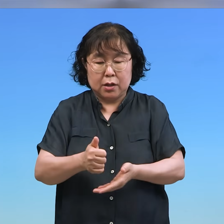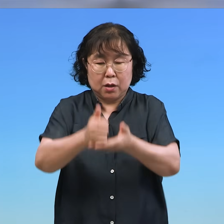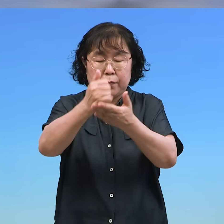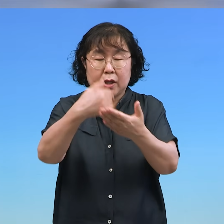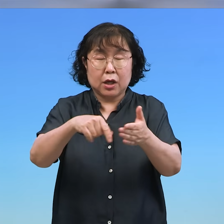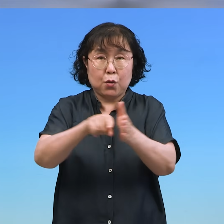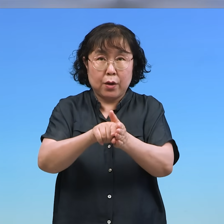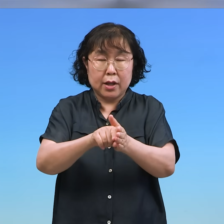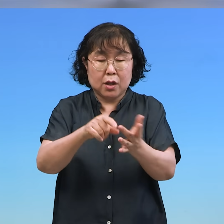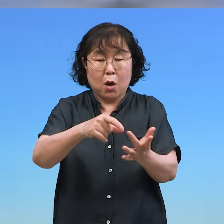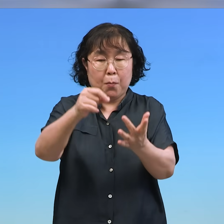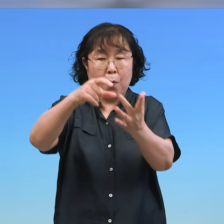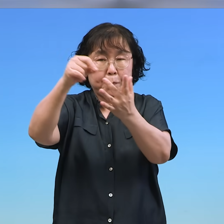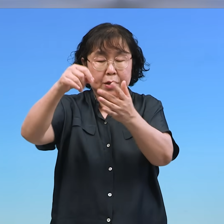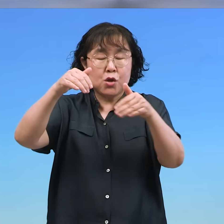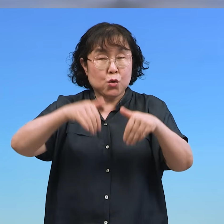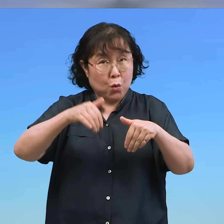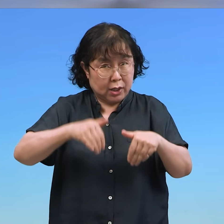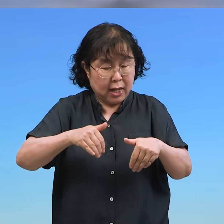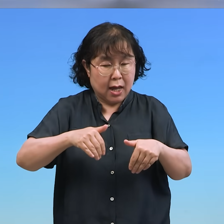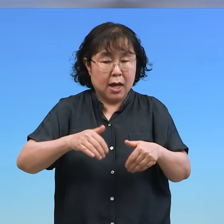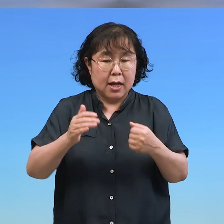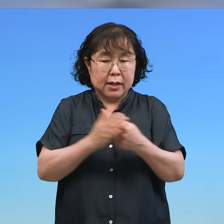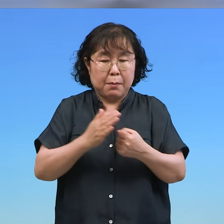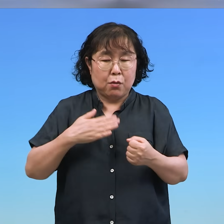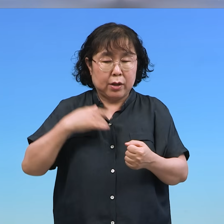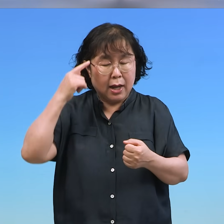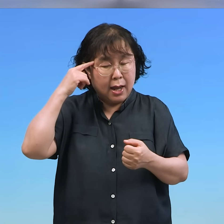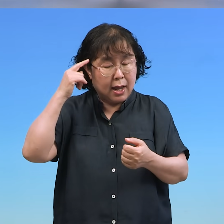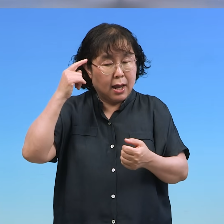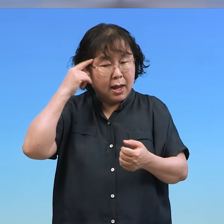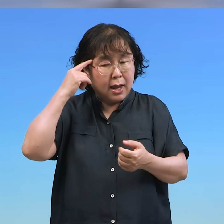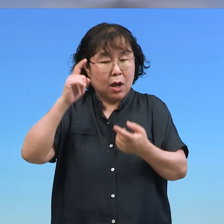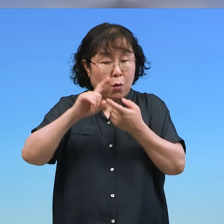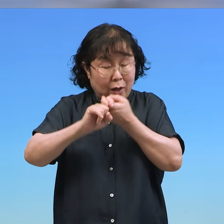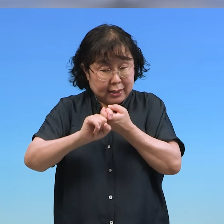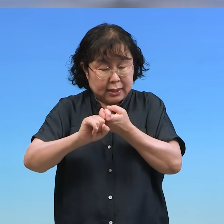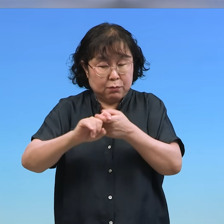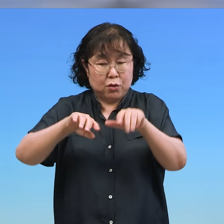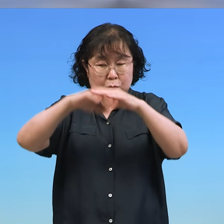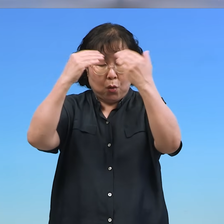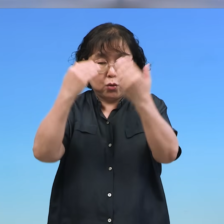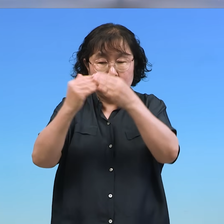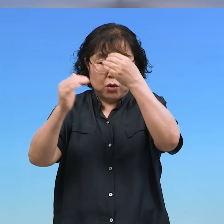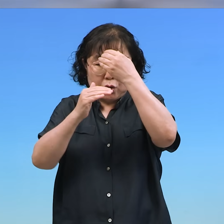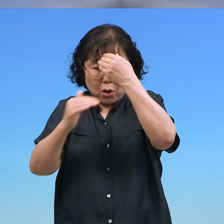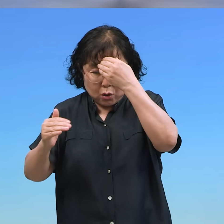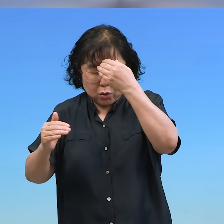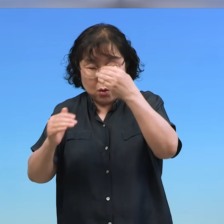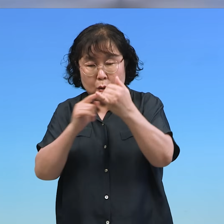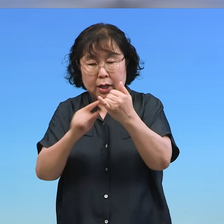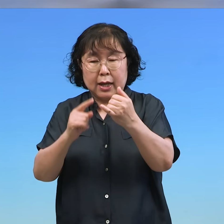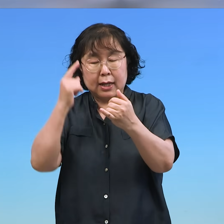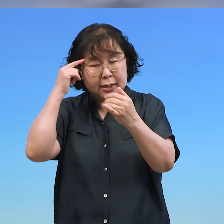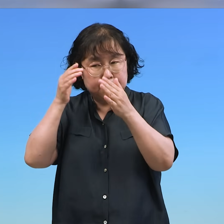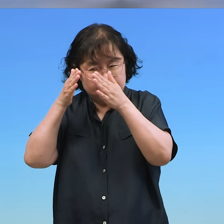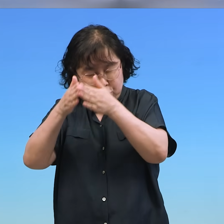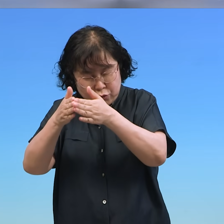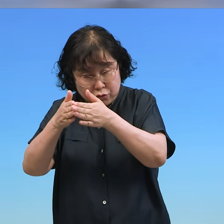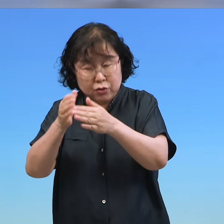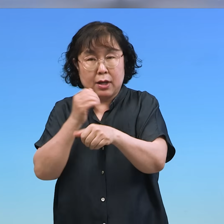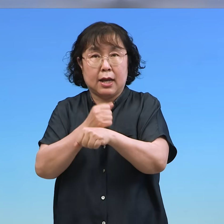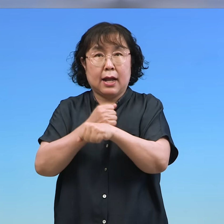그래서 모든 우리의 관심은 성도에게 맞춰야 된다, 이런 말까지 해요. 좀 과장법이긴 한데요. 밥을